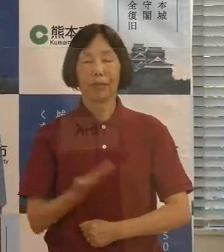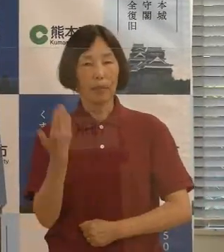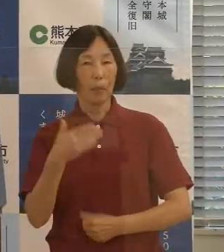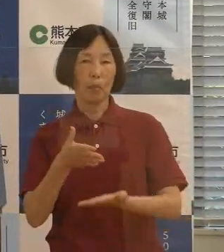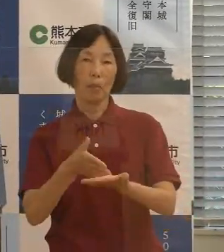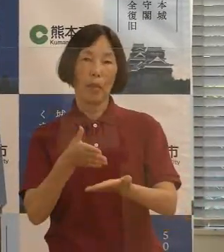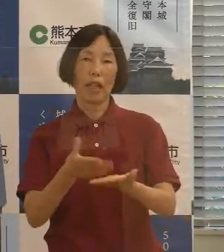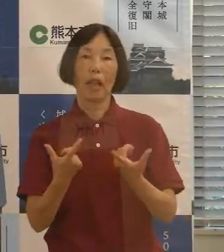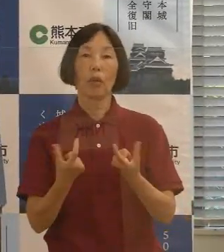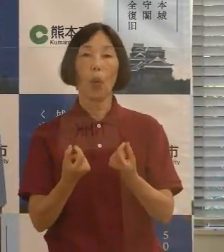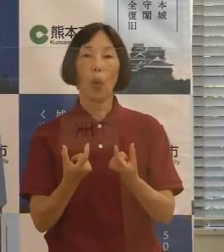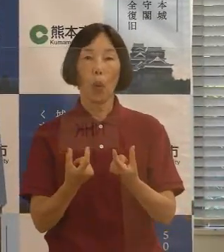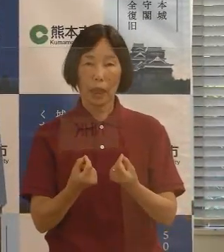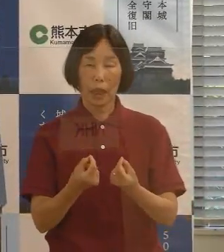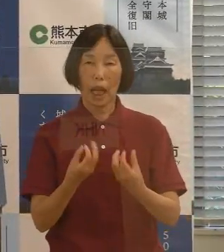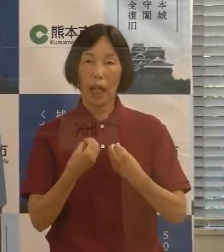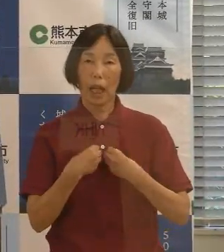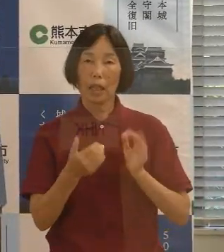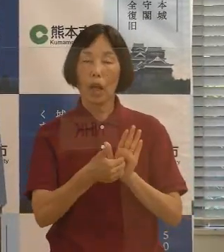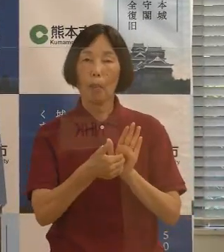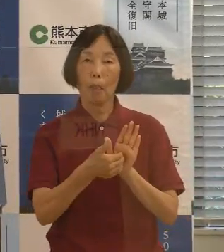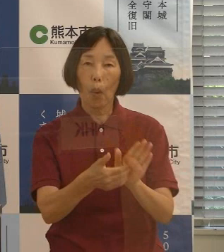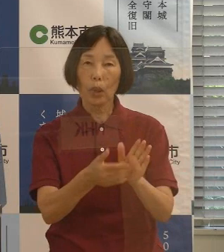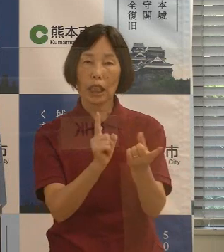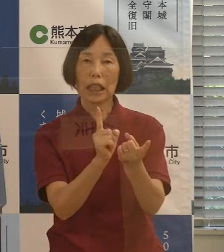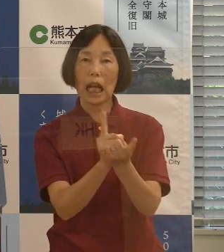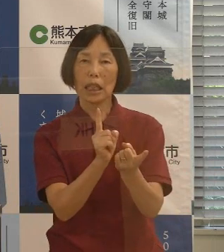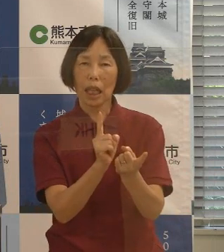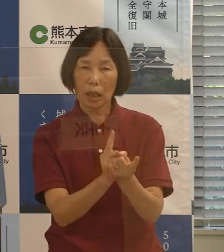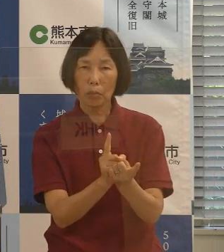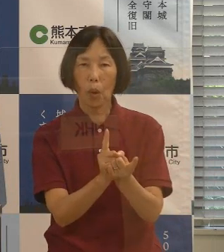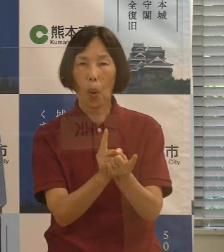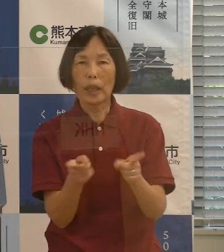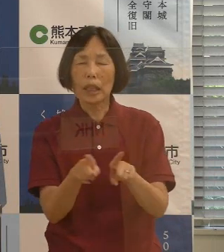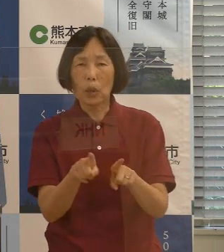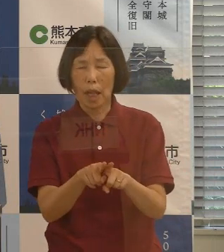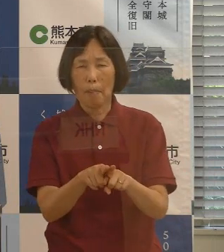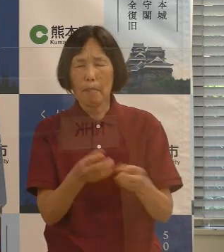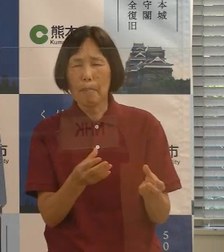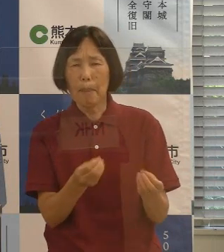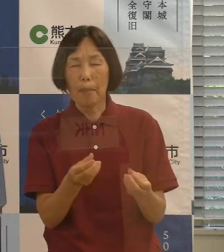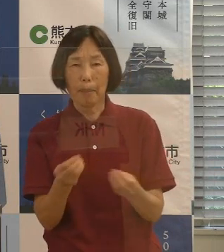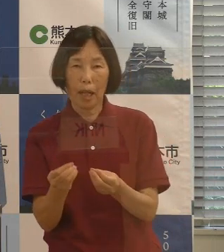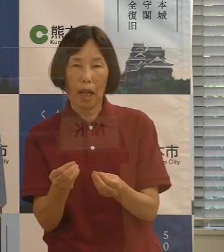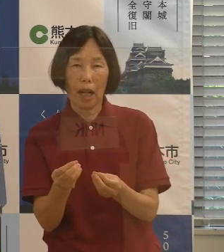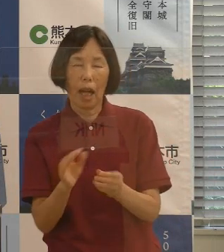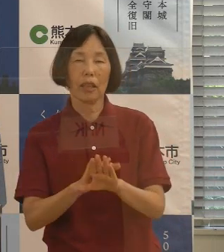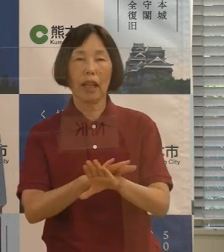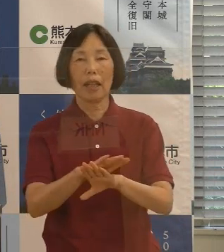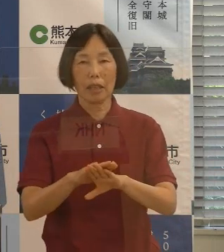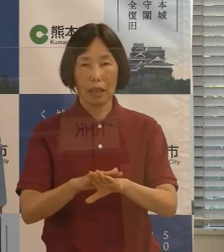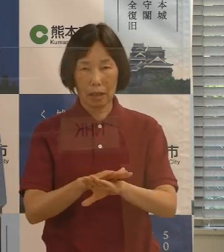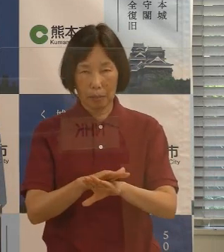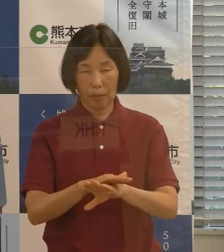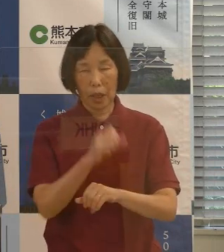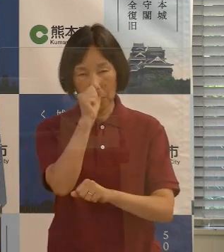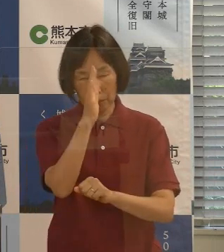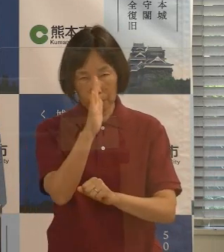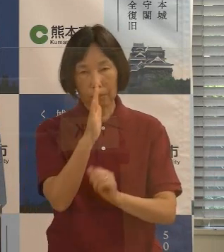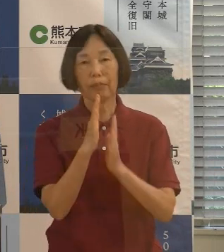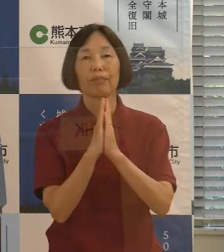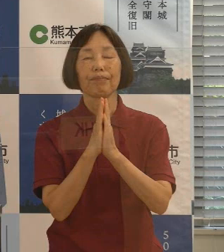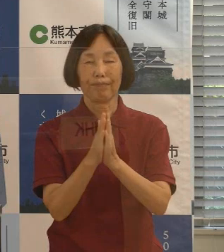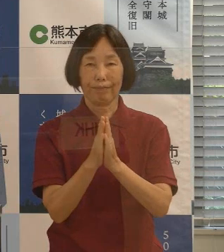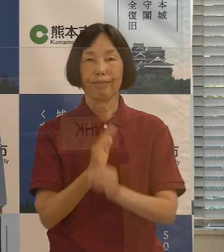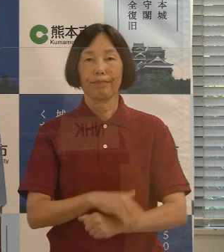ど申し上げました感染防止対策を合わせて徹底をしていただくということが非常に重要でありますので、よろしくお願いをいた